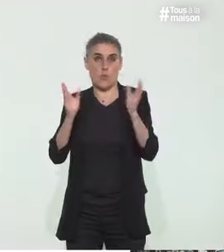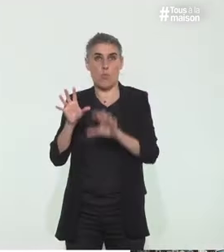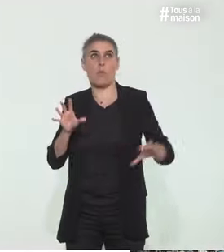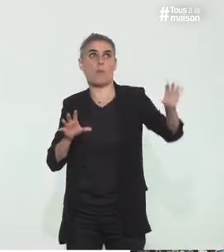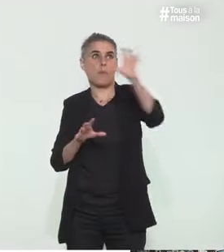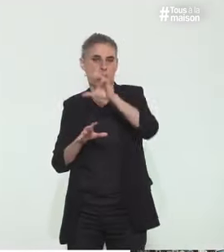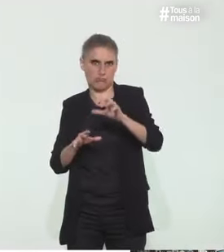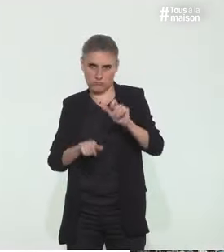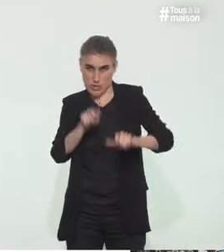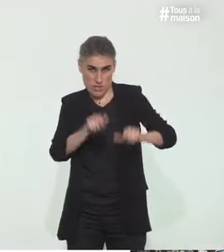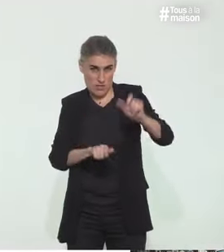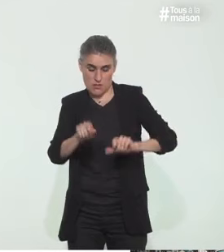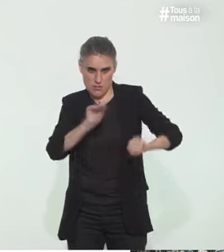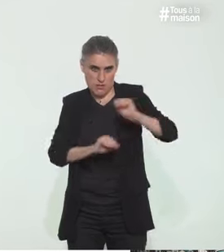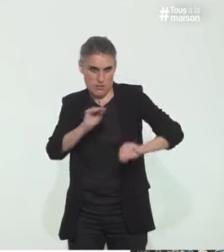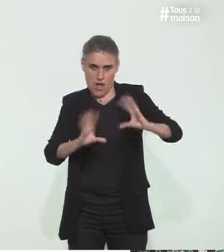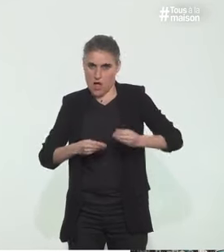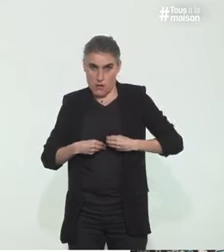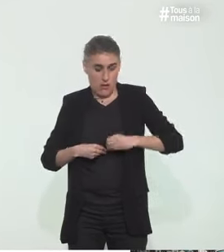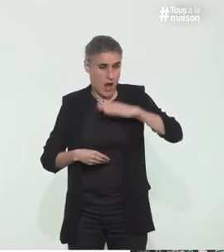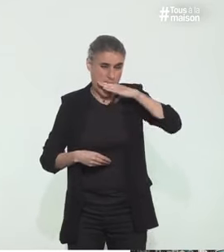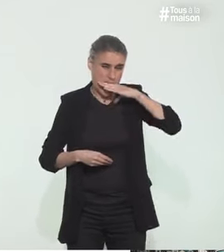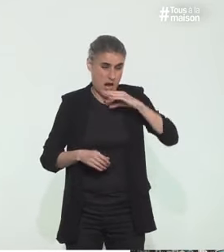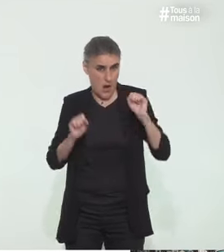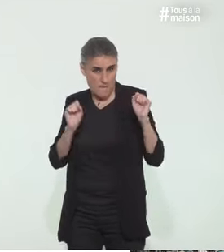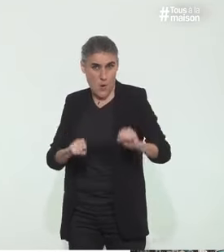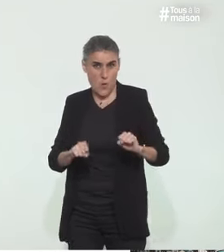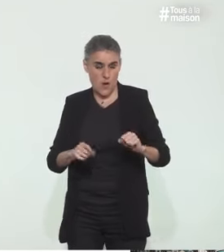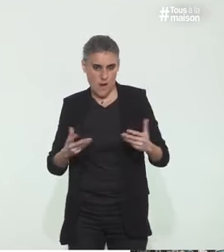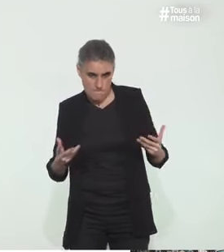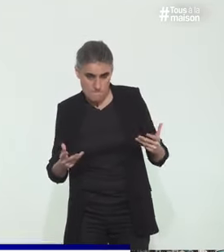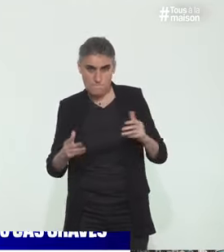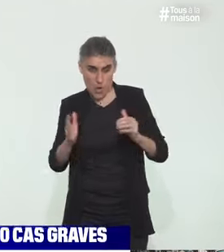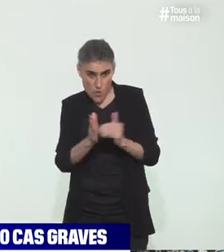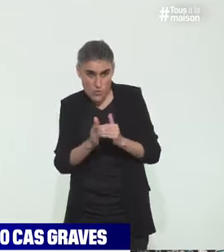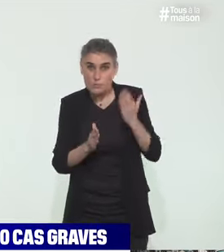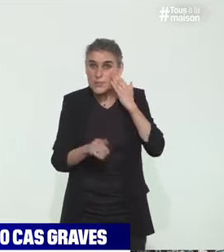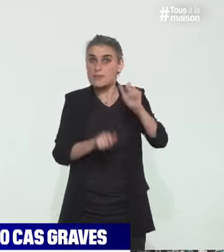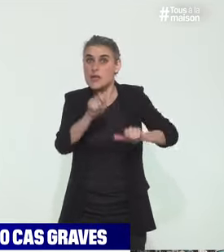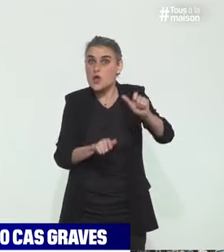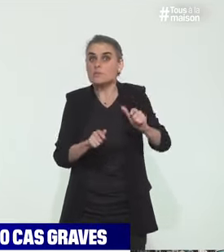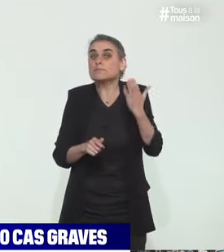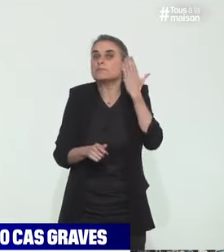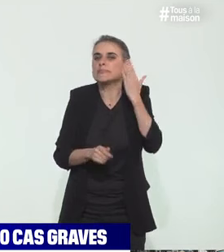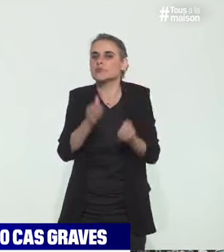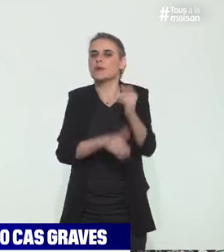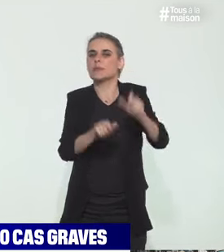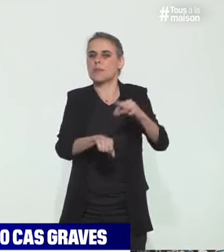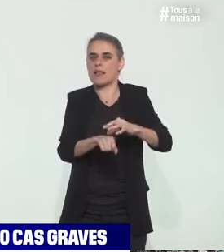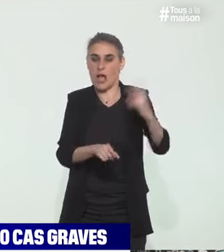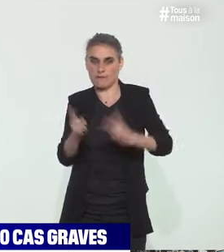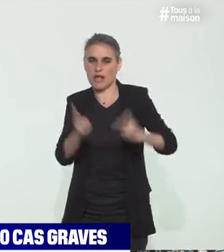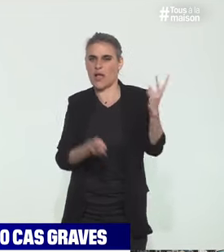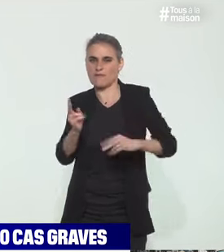sanitaire et surtout de notre capacité de réanimation et de notre capacité encore à prendre en charge d'éventuels nouveaux patients de